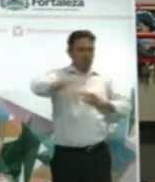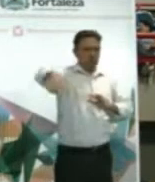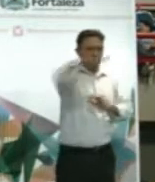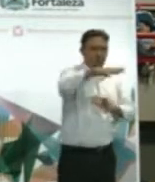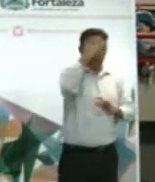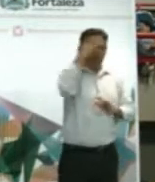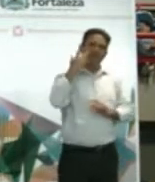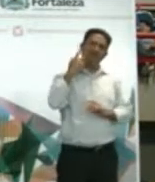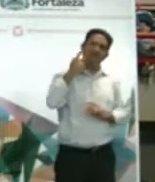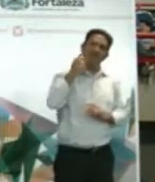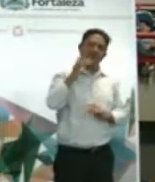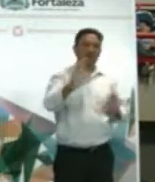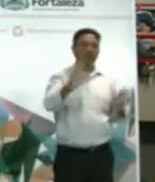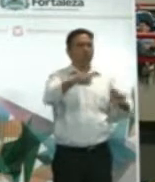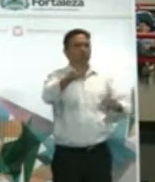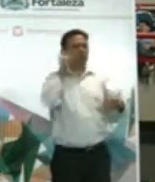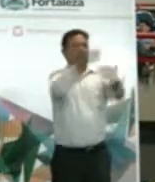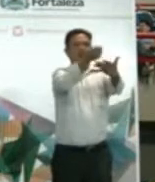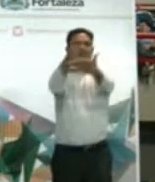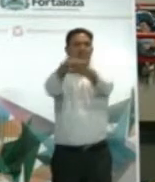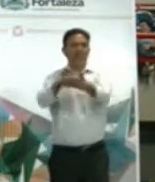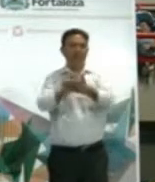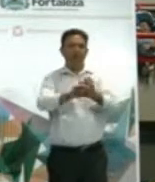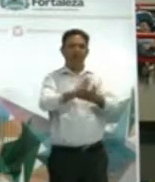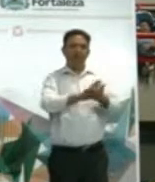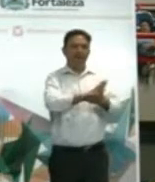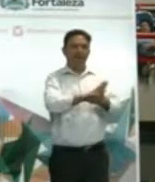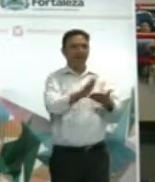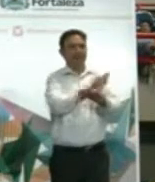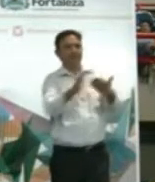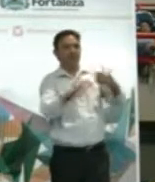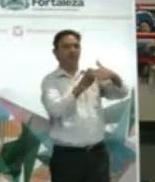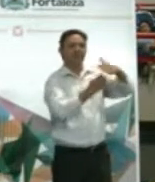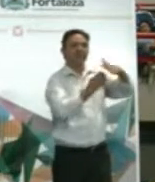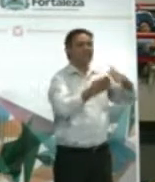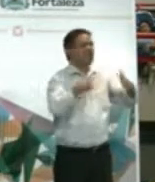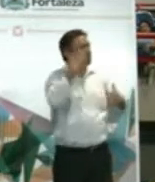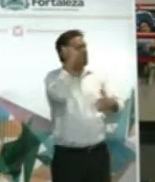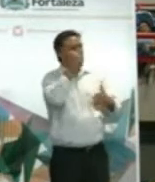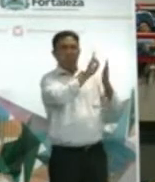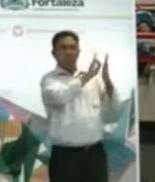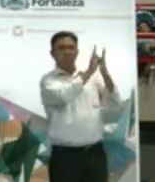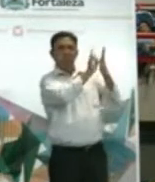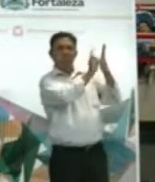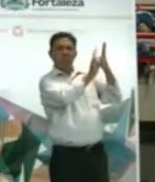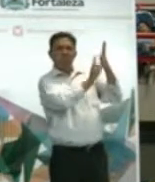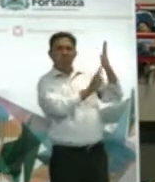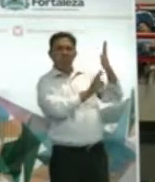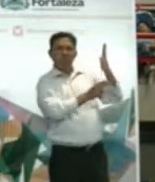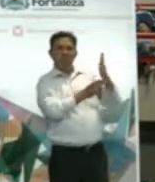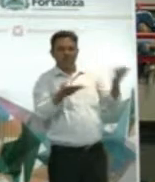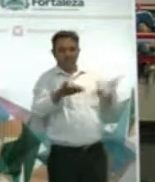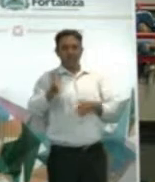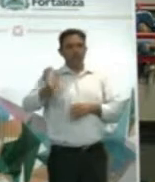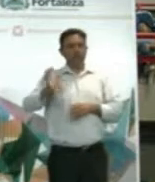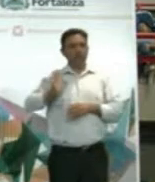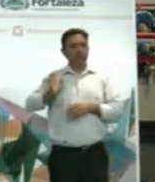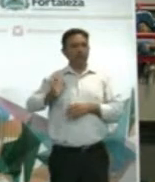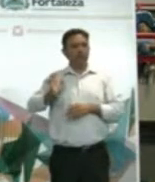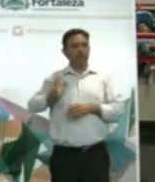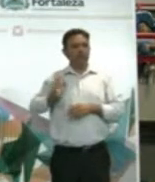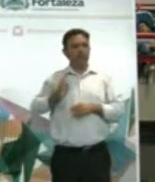povo cearense. Quantos empresários poderiam assinar um monte deles aqui e ficaram ricos às